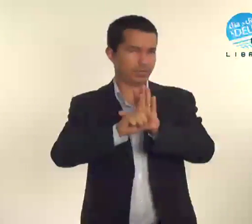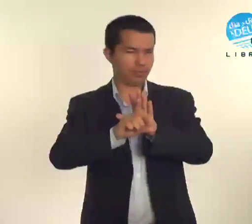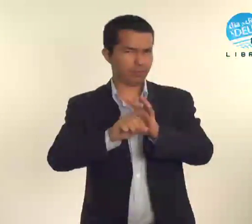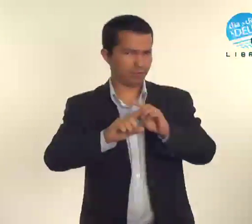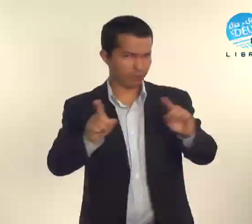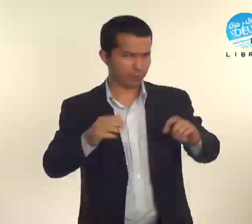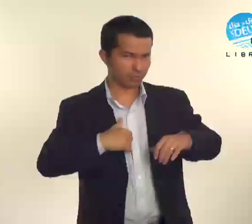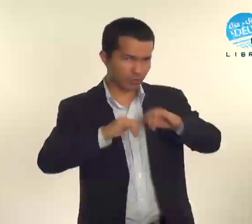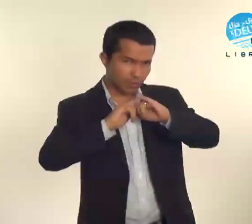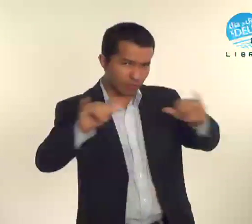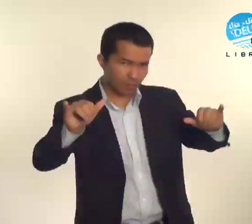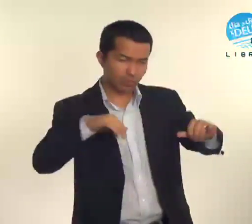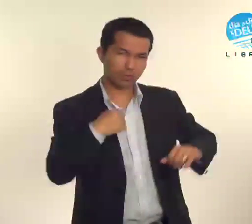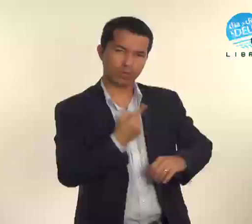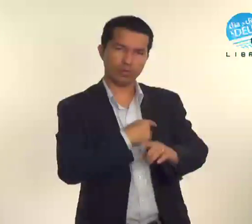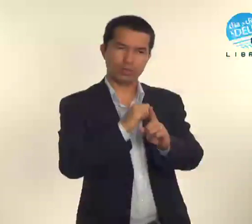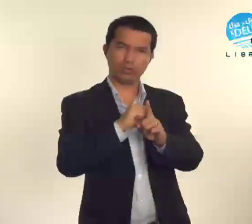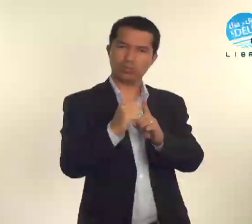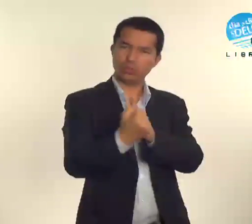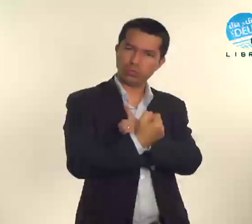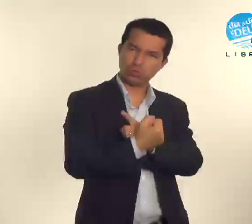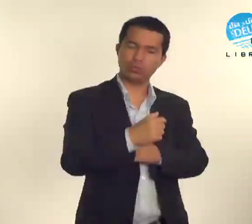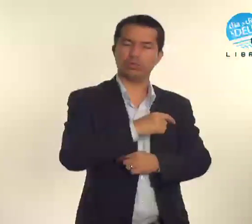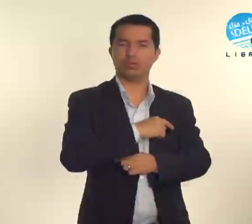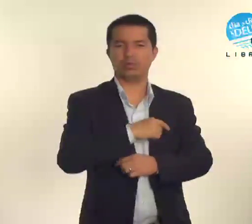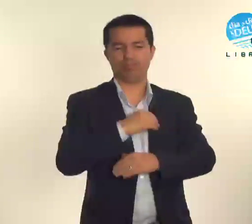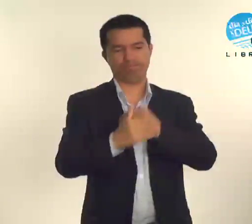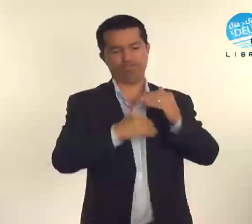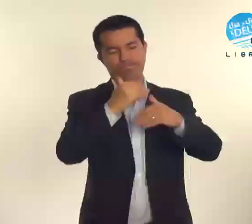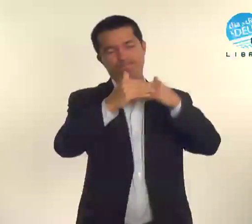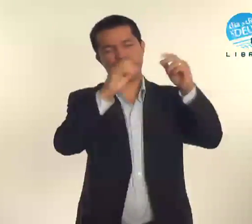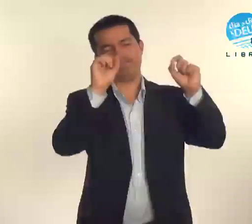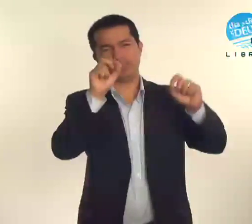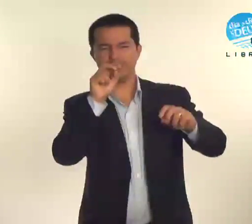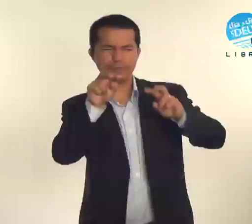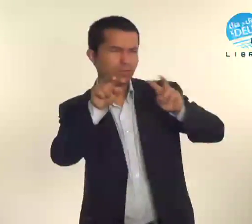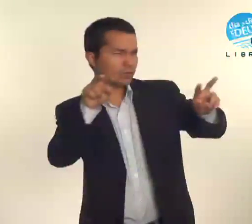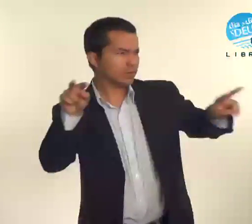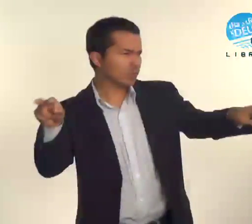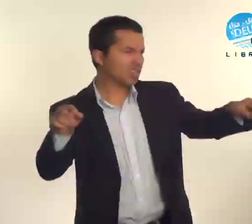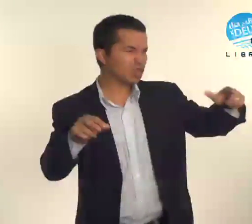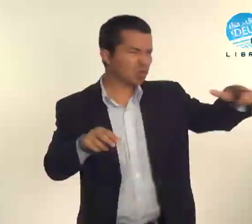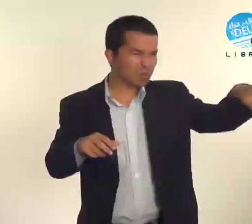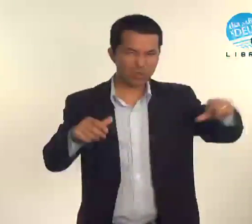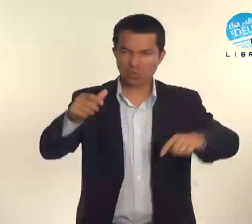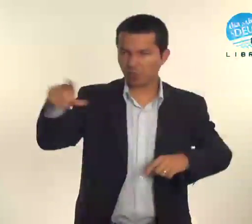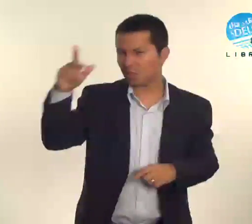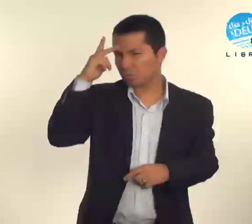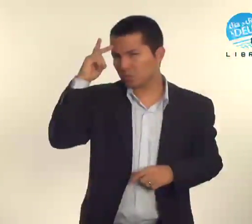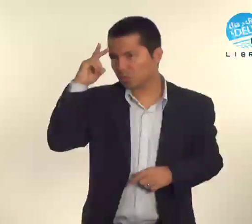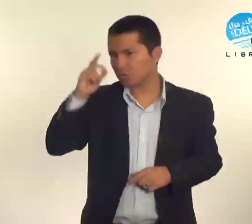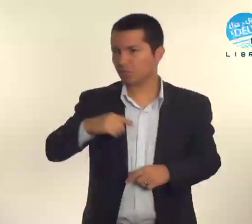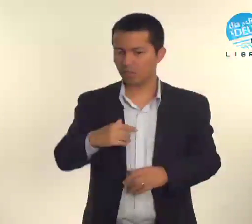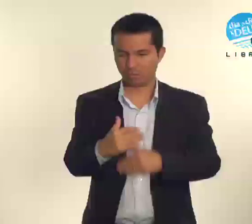lei. E, queridos, é isso que a gente vive na sociedade de hoje. A gente vive